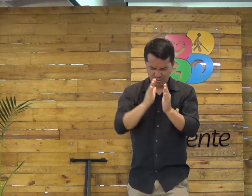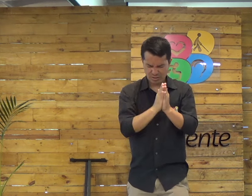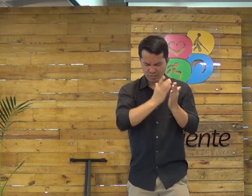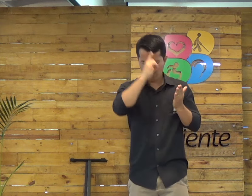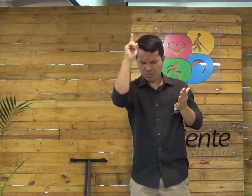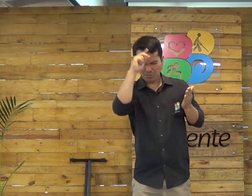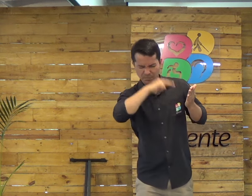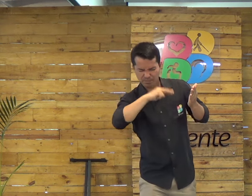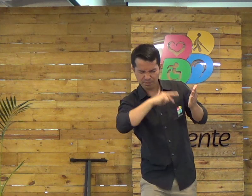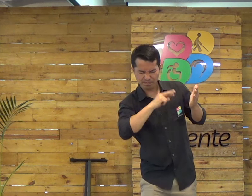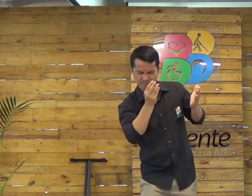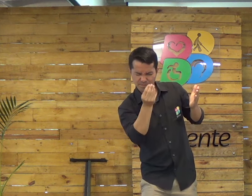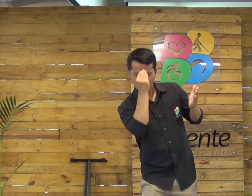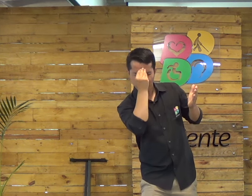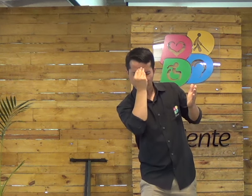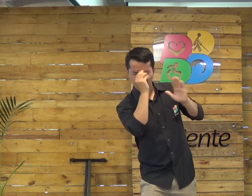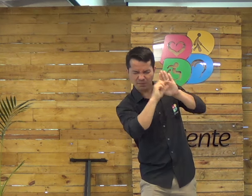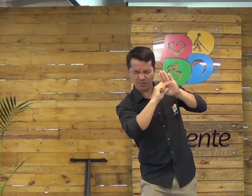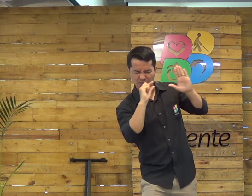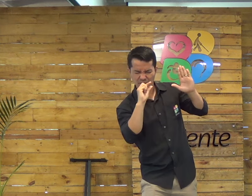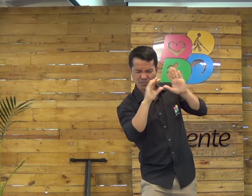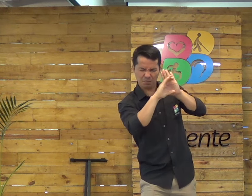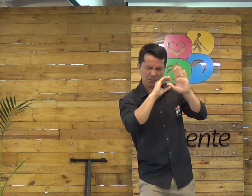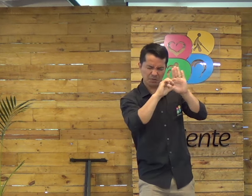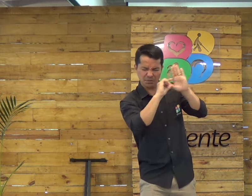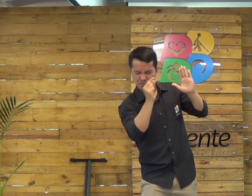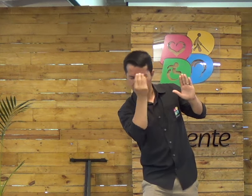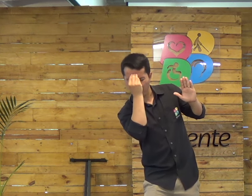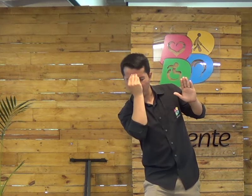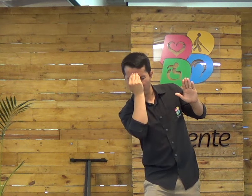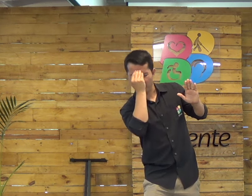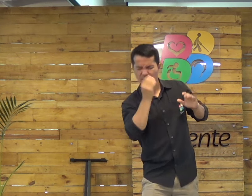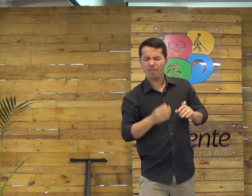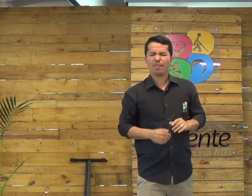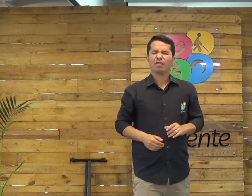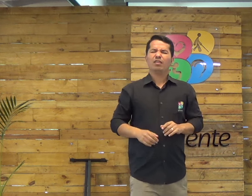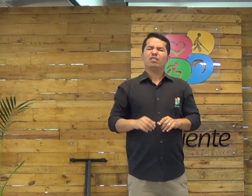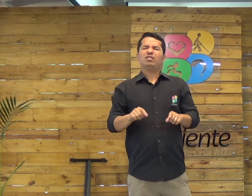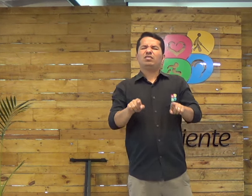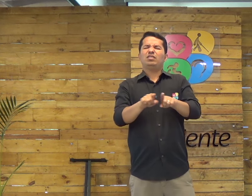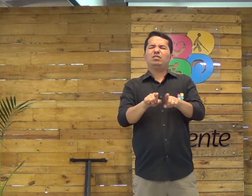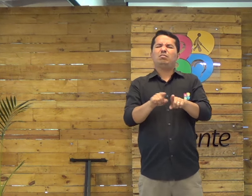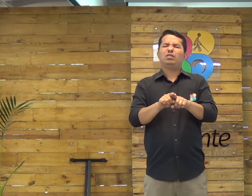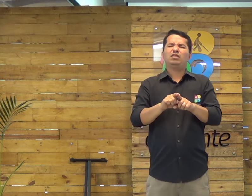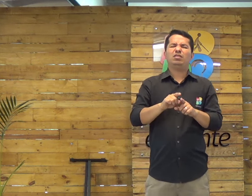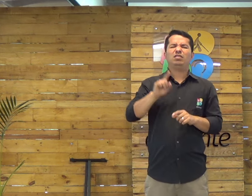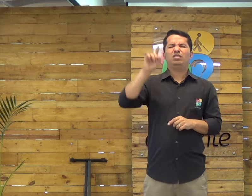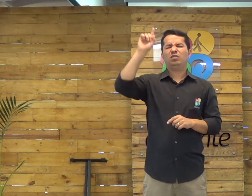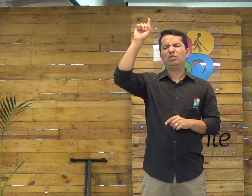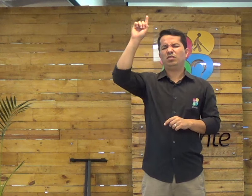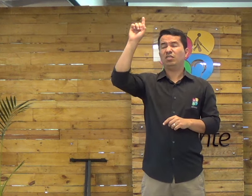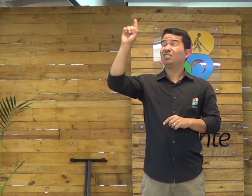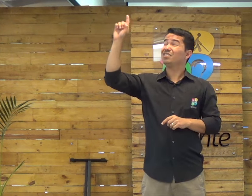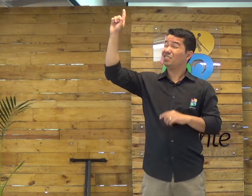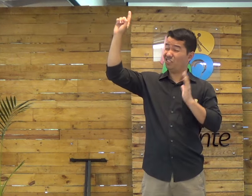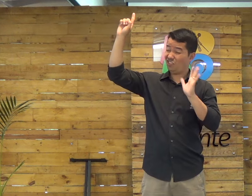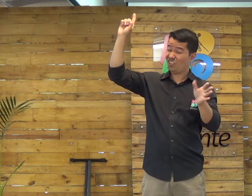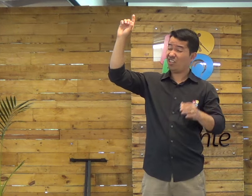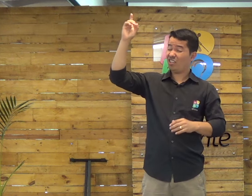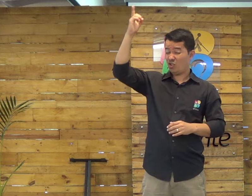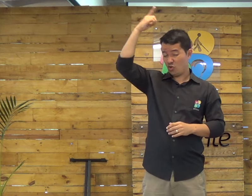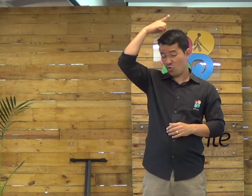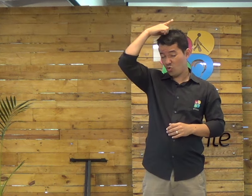Senhor. Ler a palavra de Deus, memorizar versículo, capítulo, estudar.